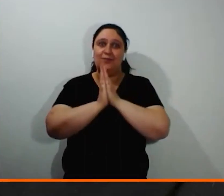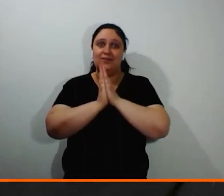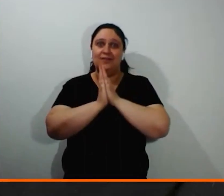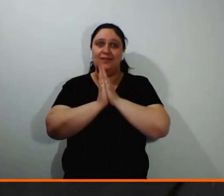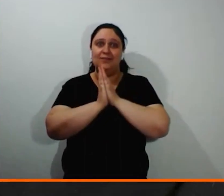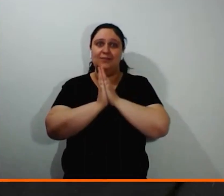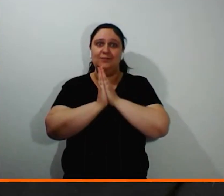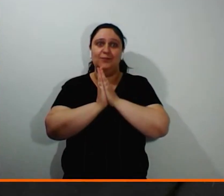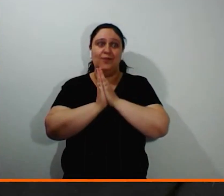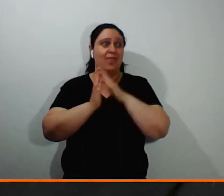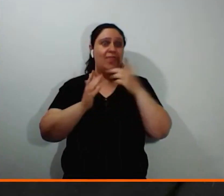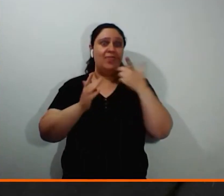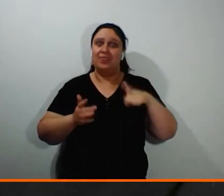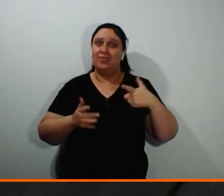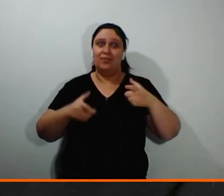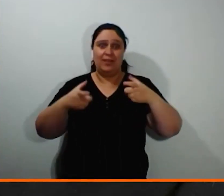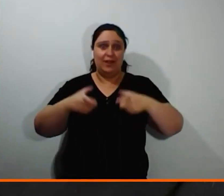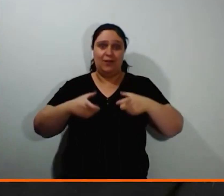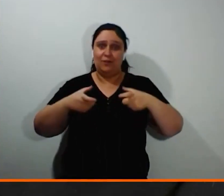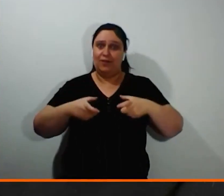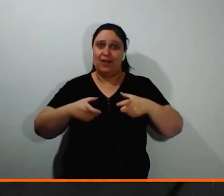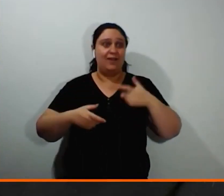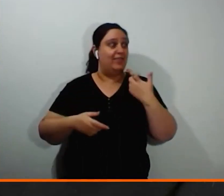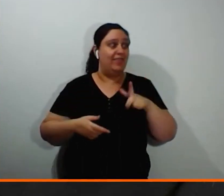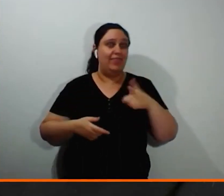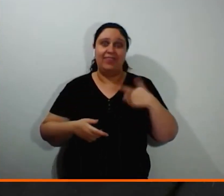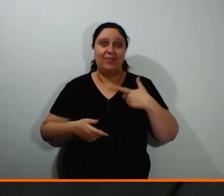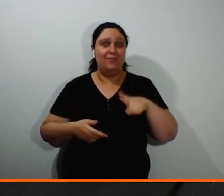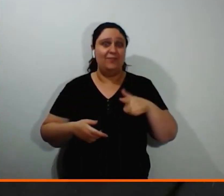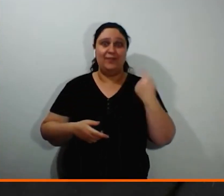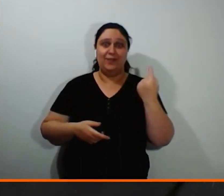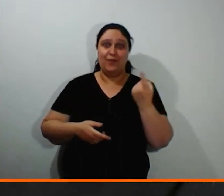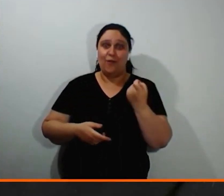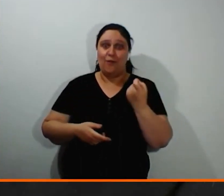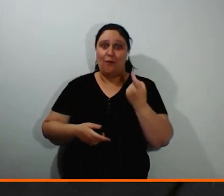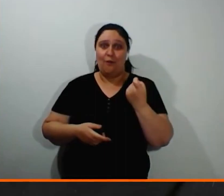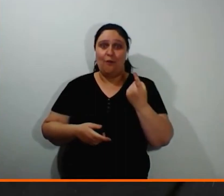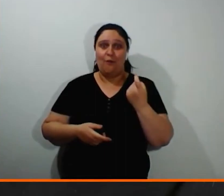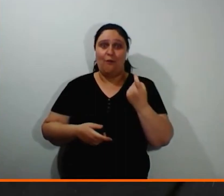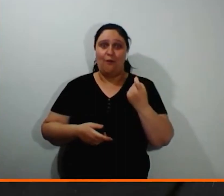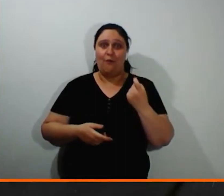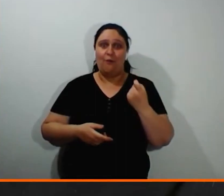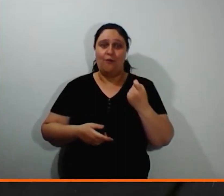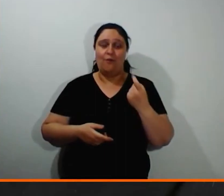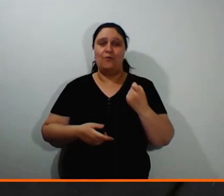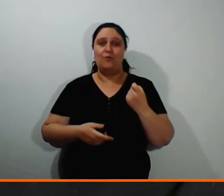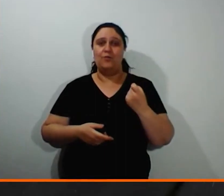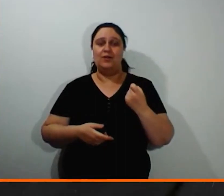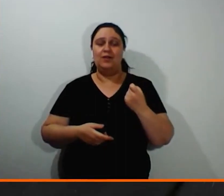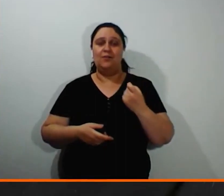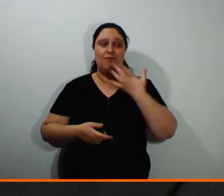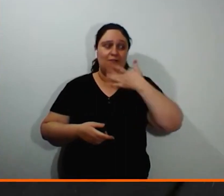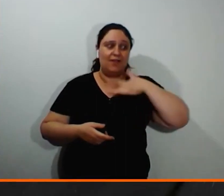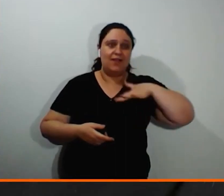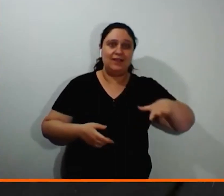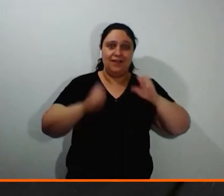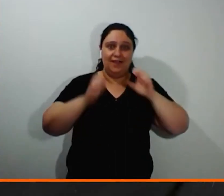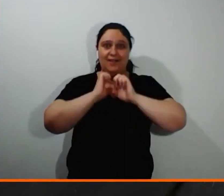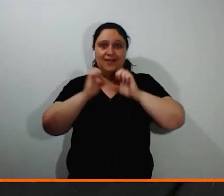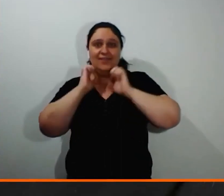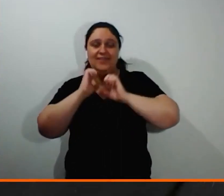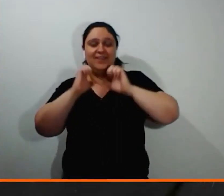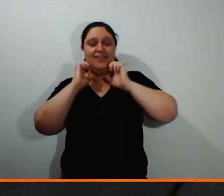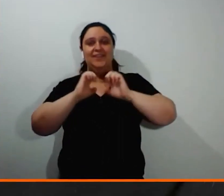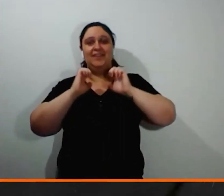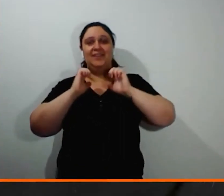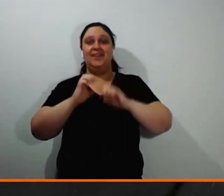outro lugar. Só vocês que estão aí fazendo esse trabalho de pregar evangelho. Você tem amor